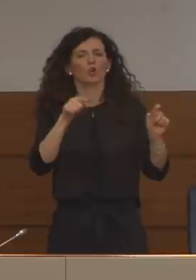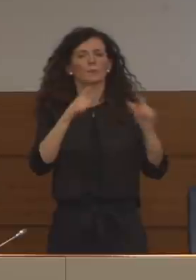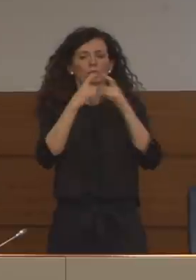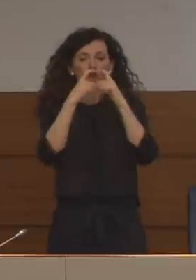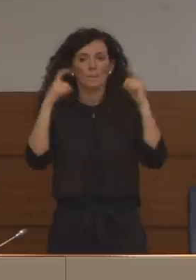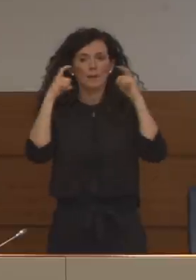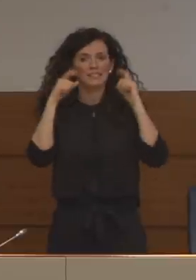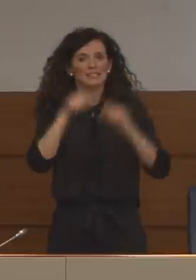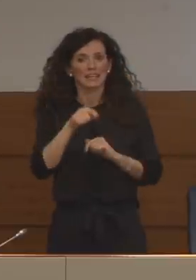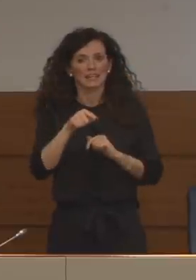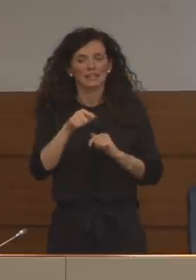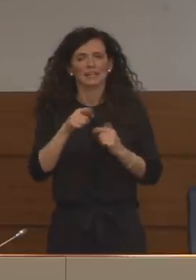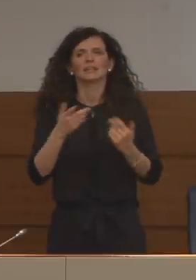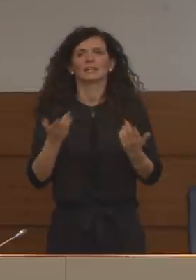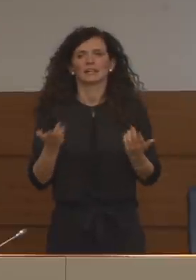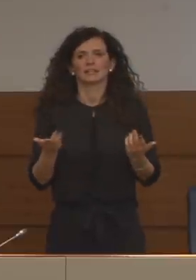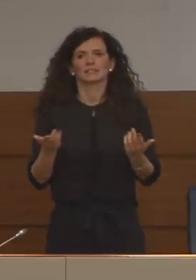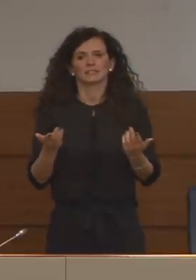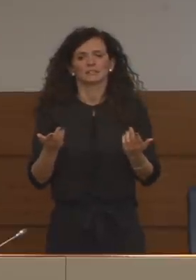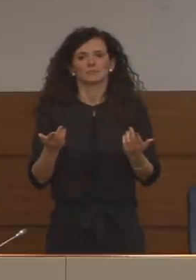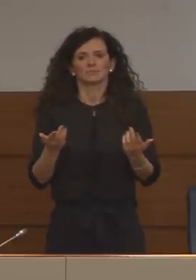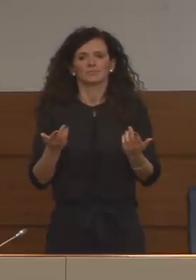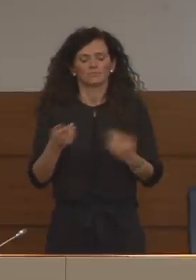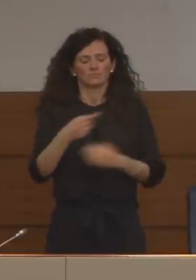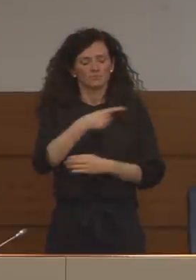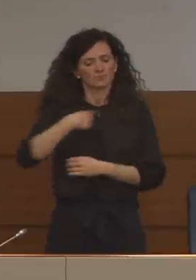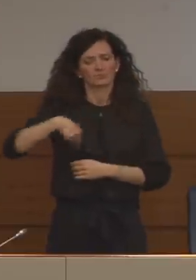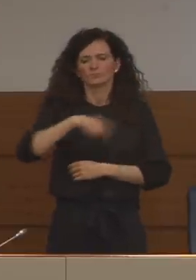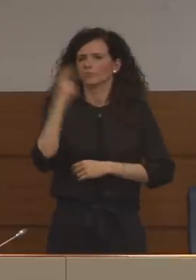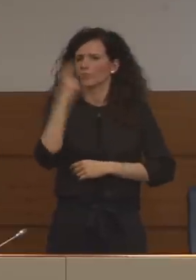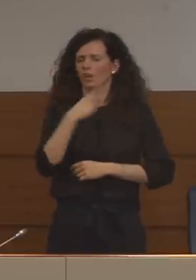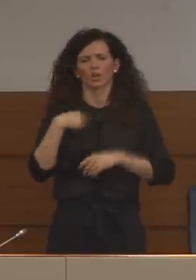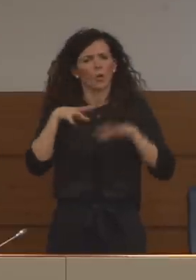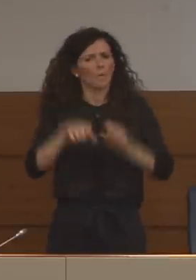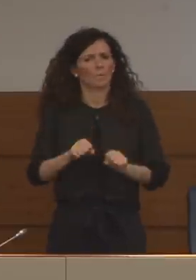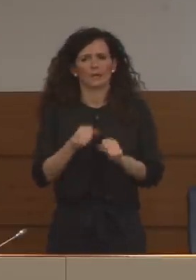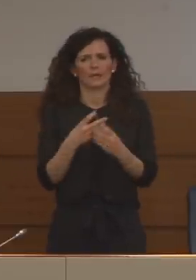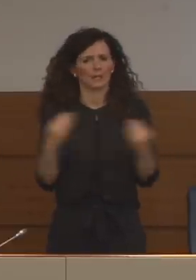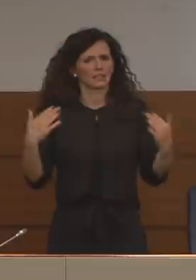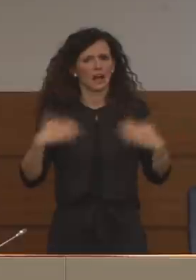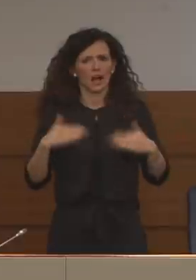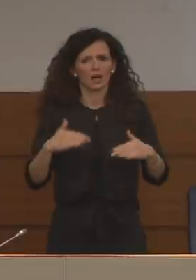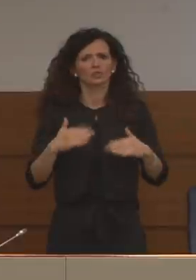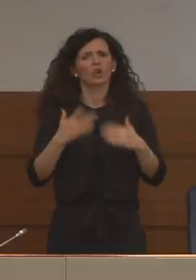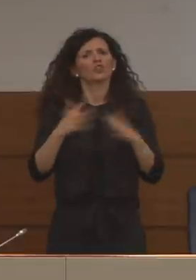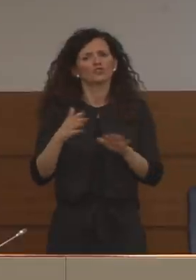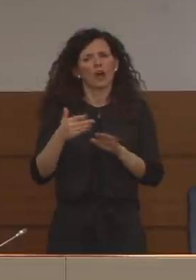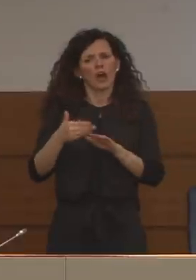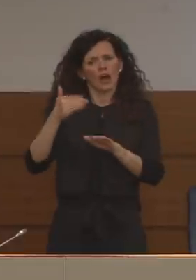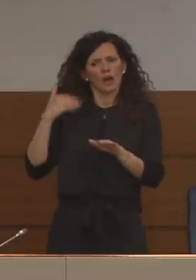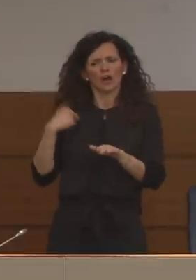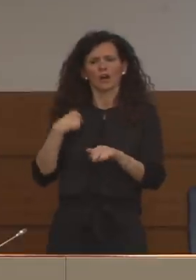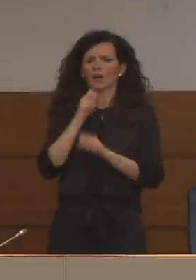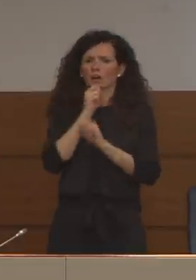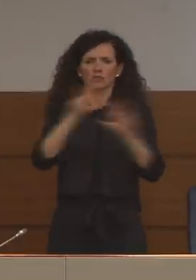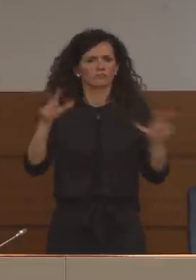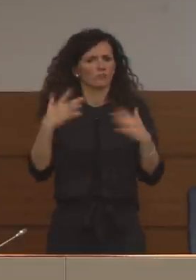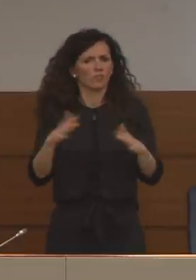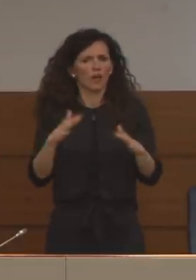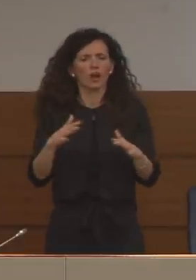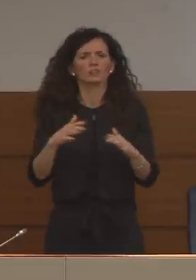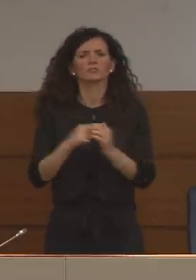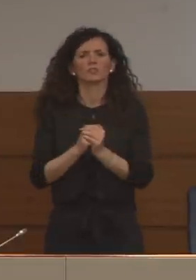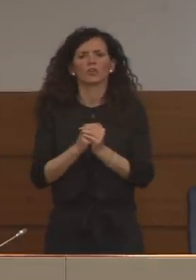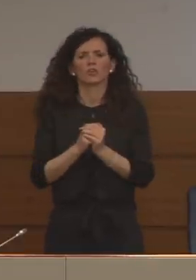che ci vede molto impegnati come ho già detto nei giorni scorsi registriamo in molti paesi